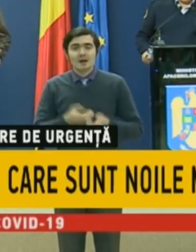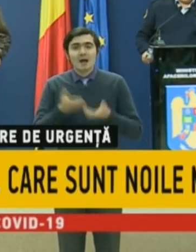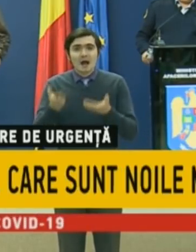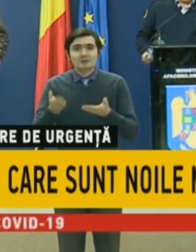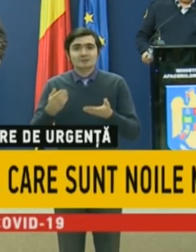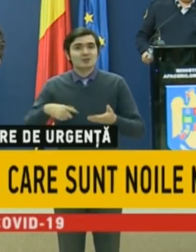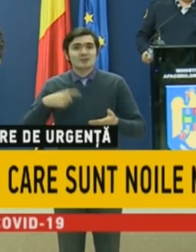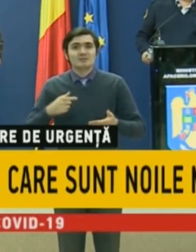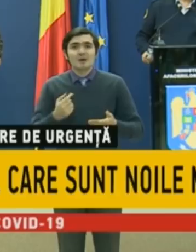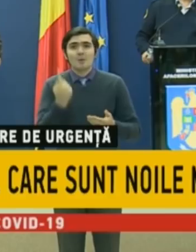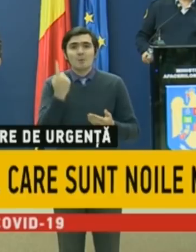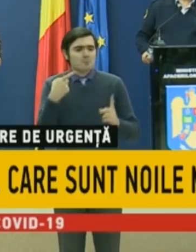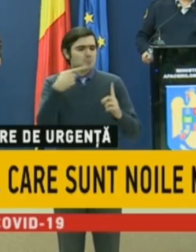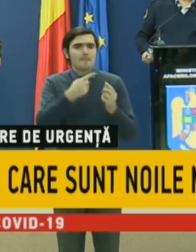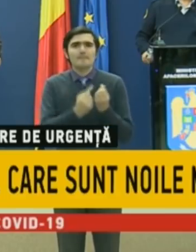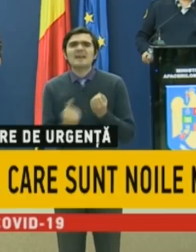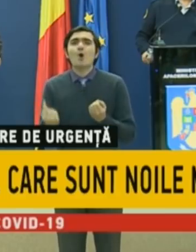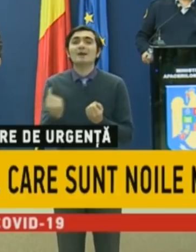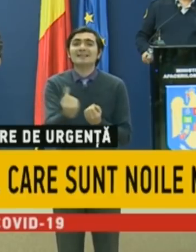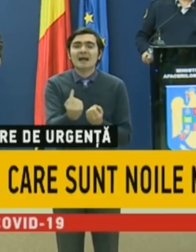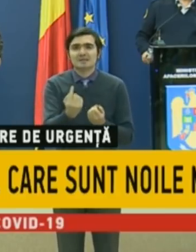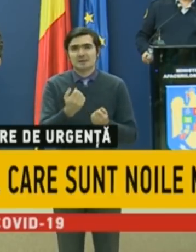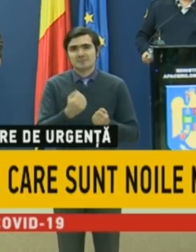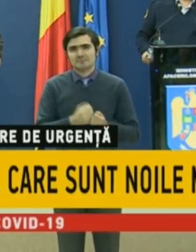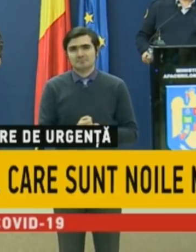este o prioritate